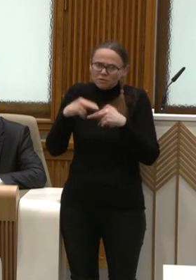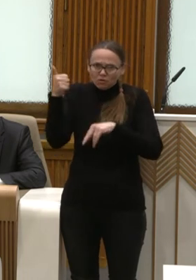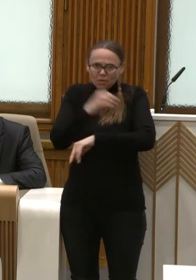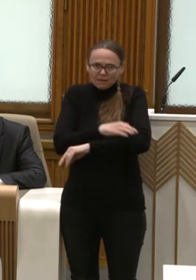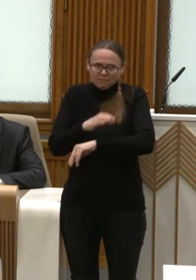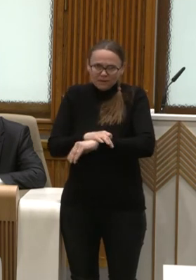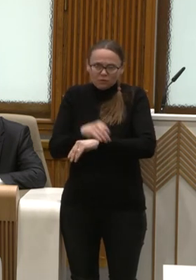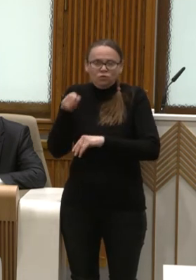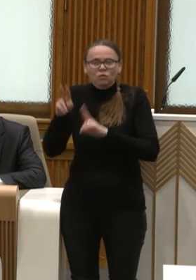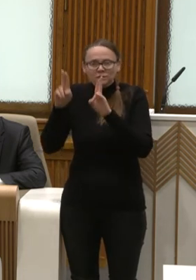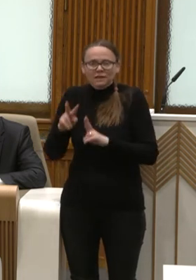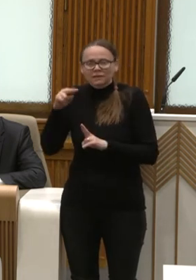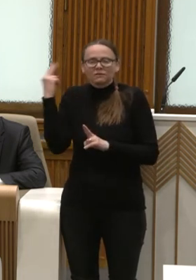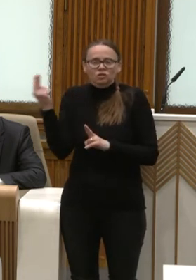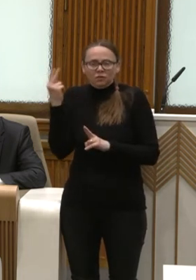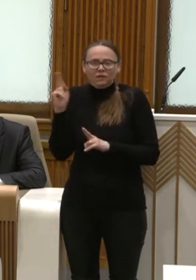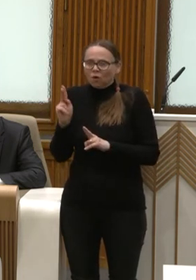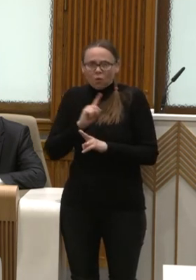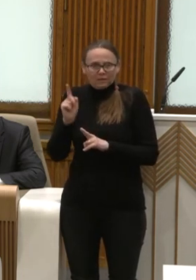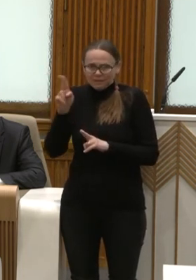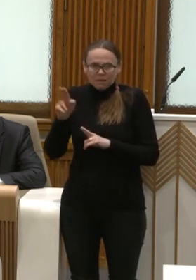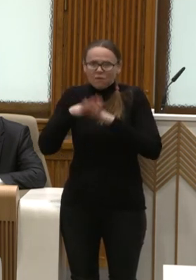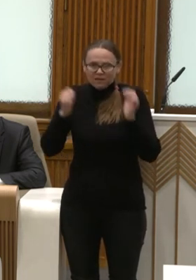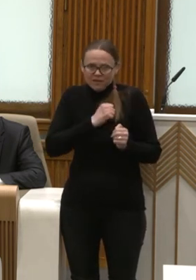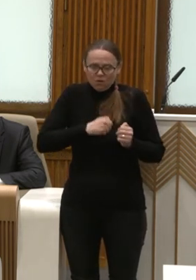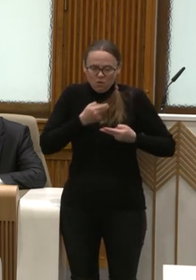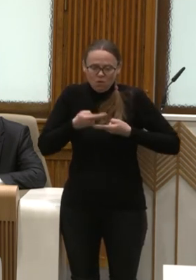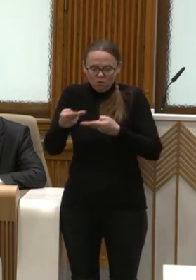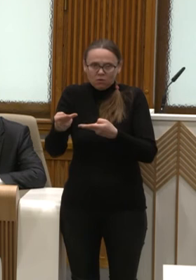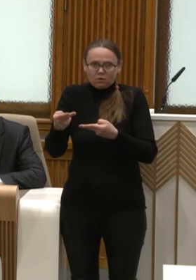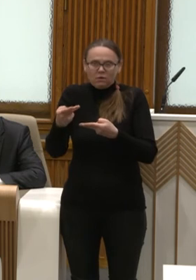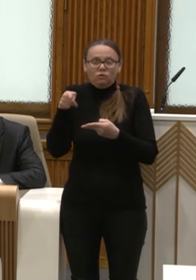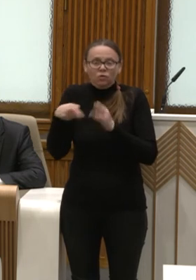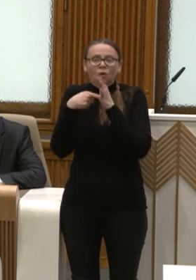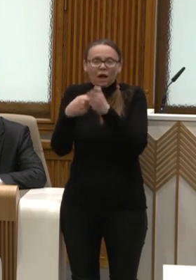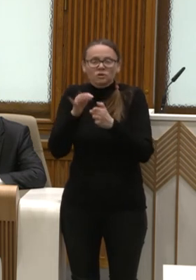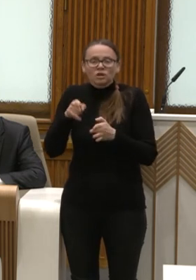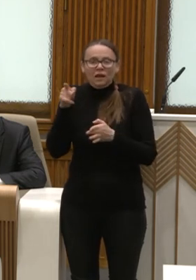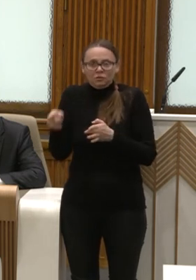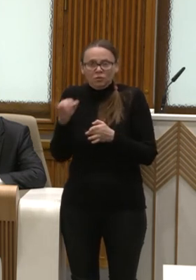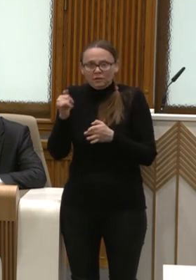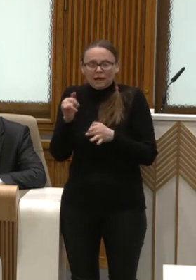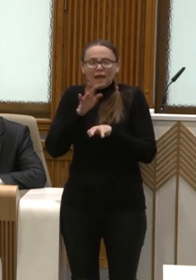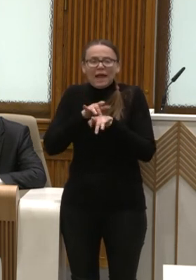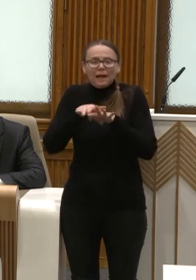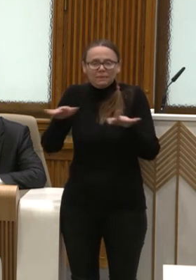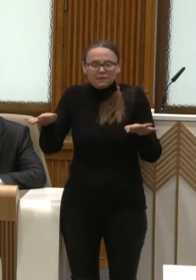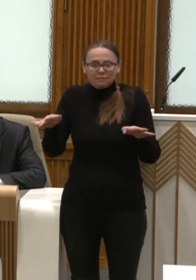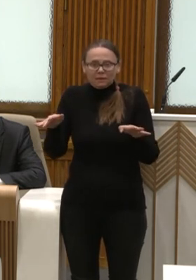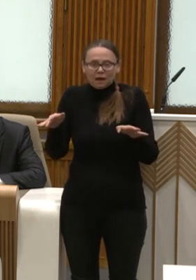Tako da to stanje v Sloveniji, ko nimamo veliko hospitaliziranih, pravzaprav kaže na to, da je epidemija